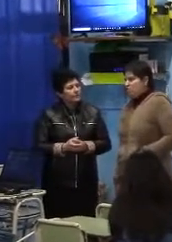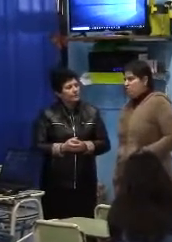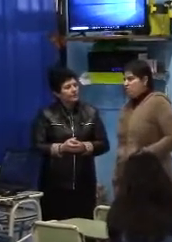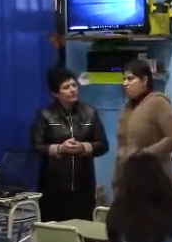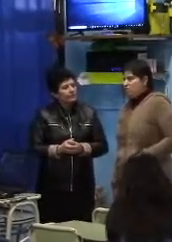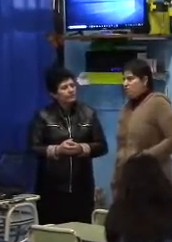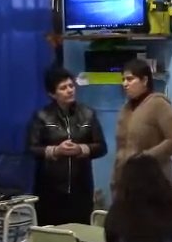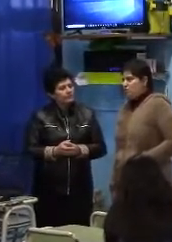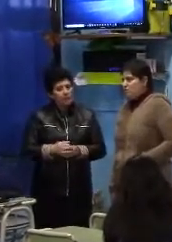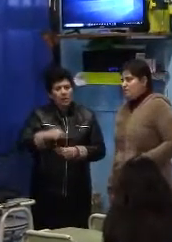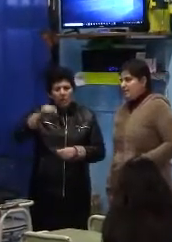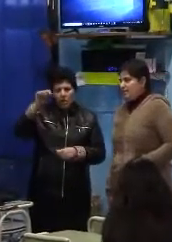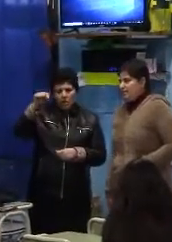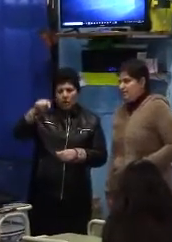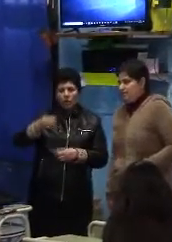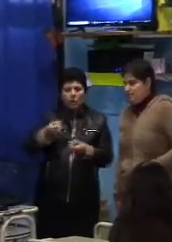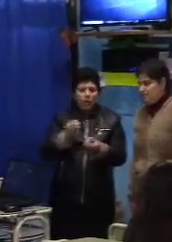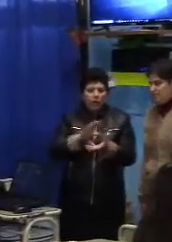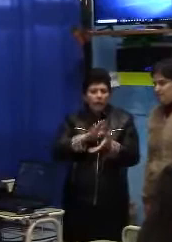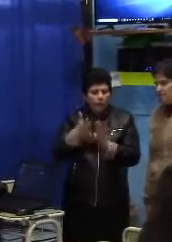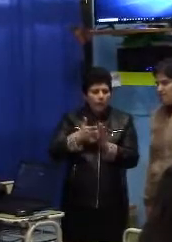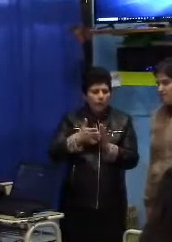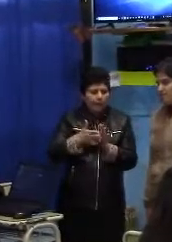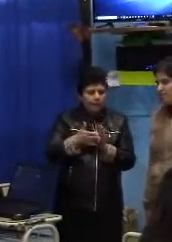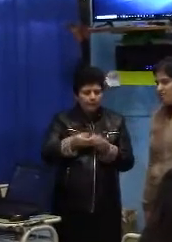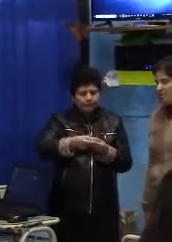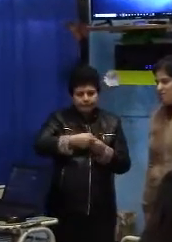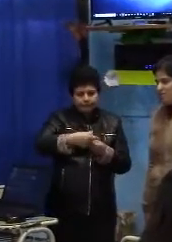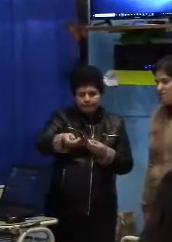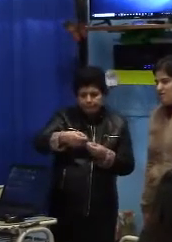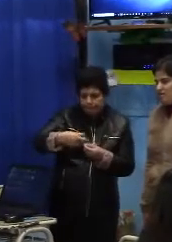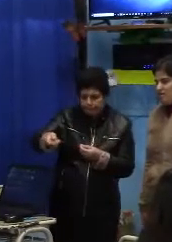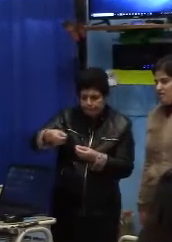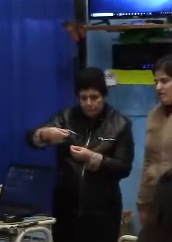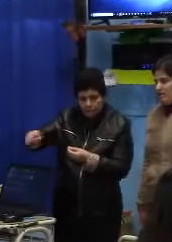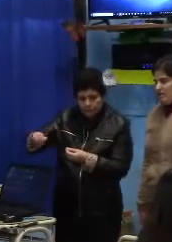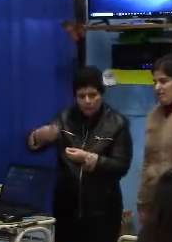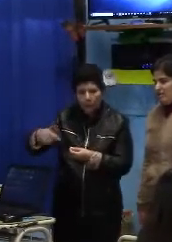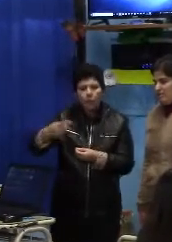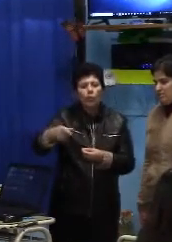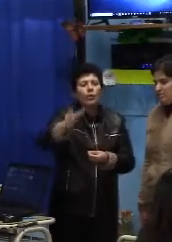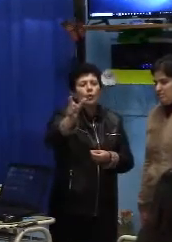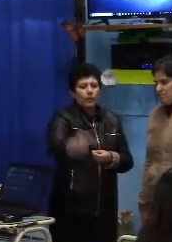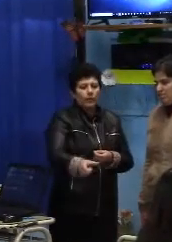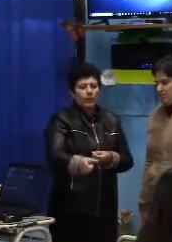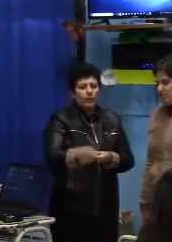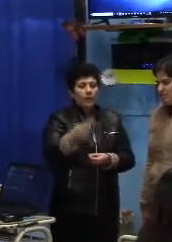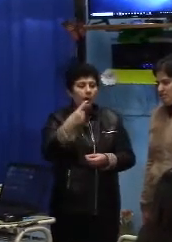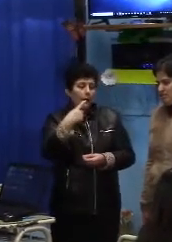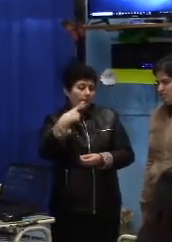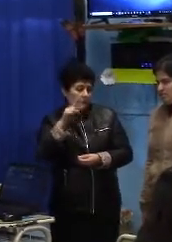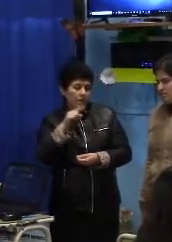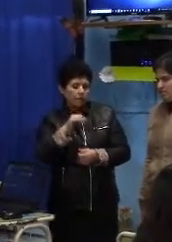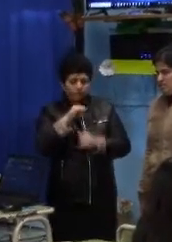esto es cómo distribuir material, pero no llegamos a la evangelización en sí.